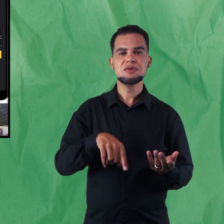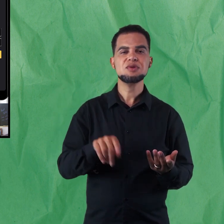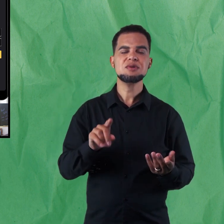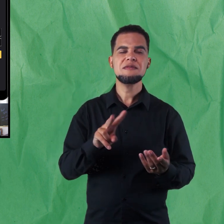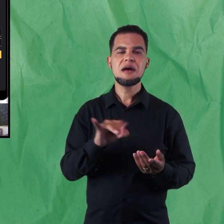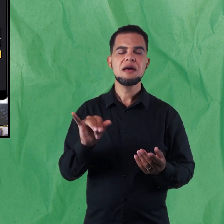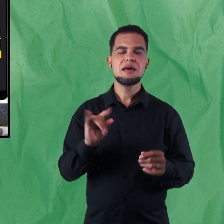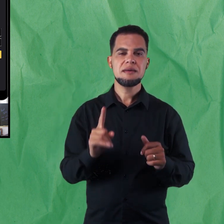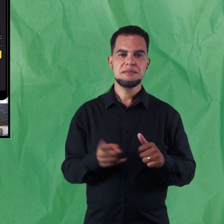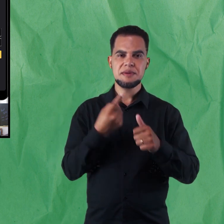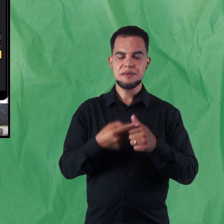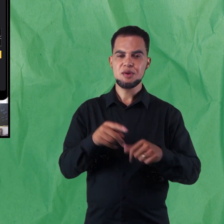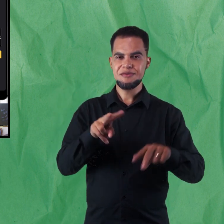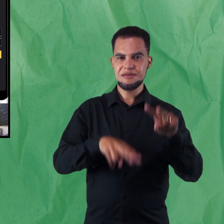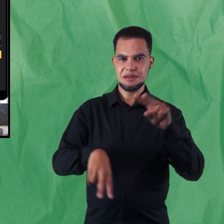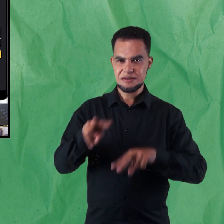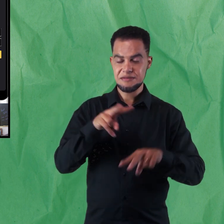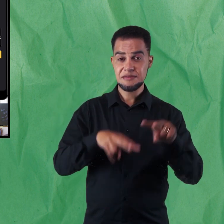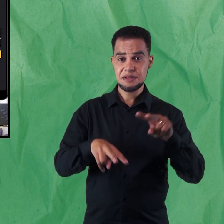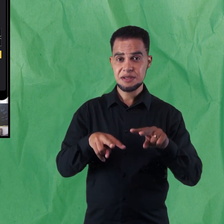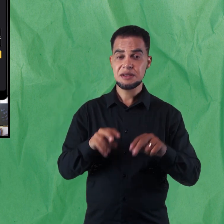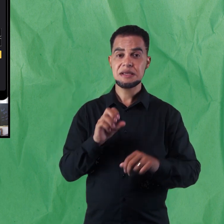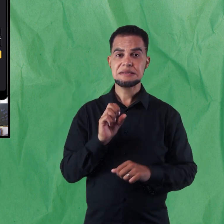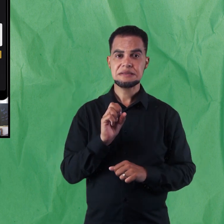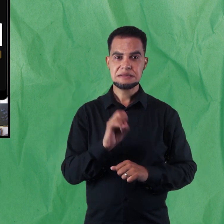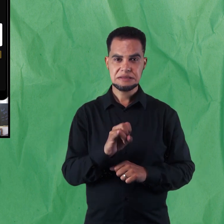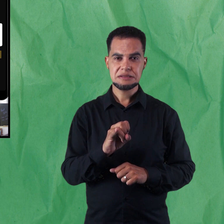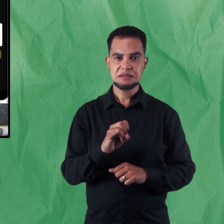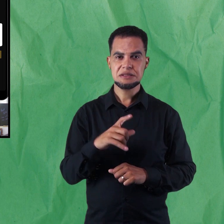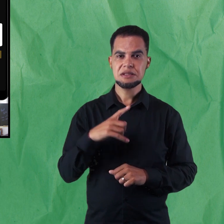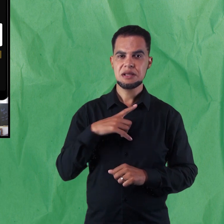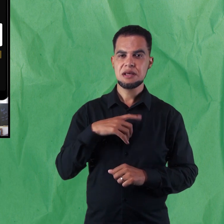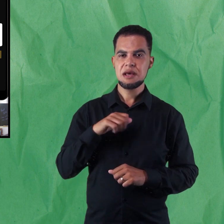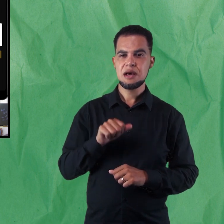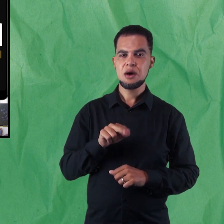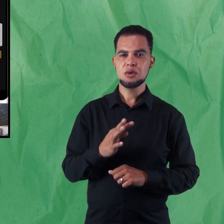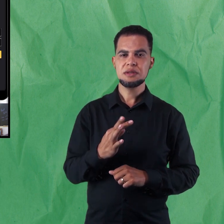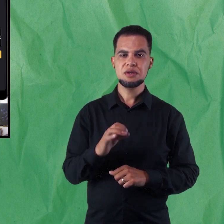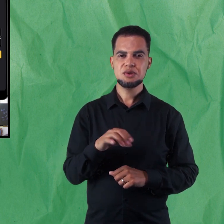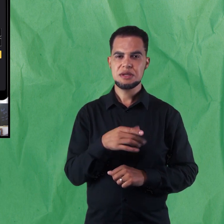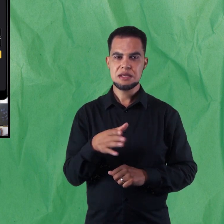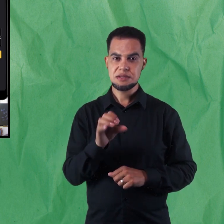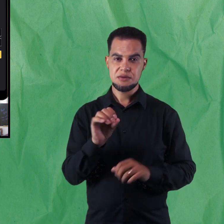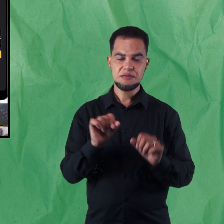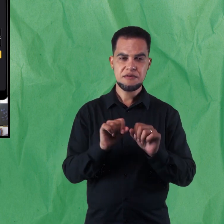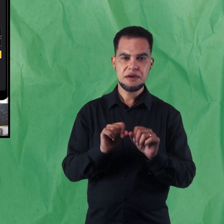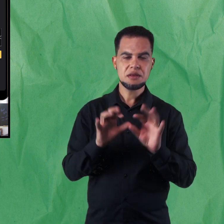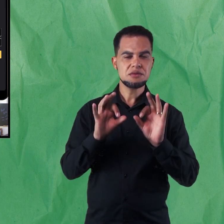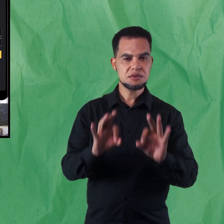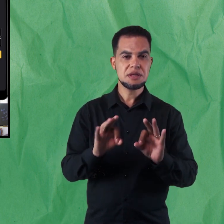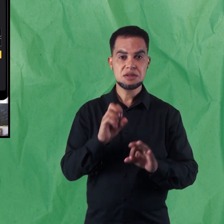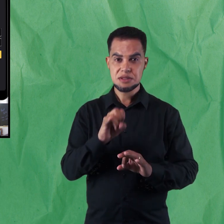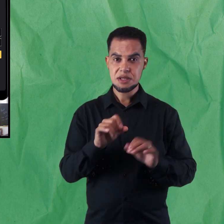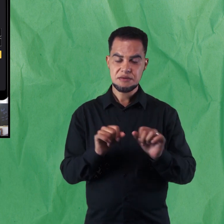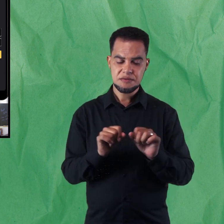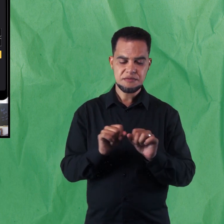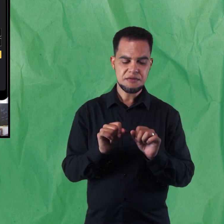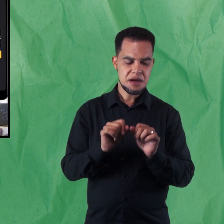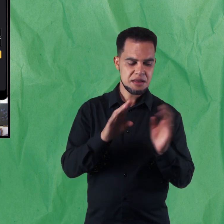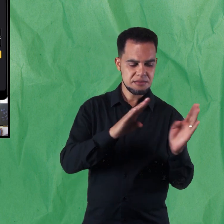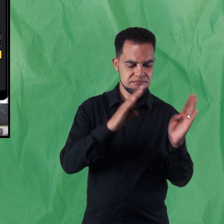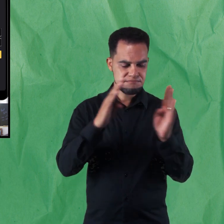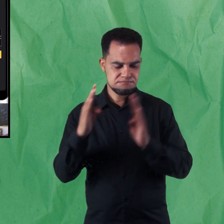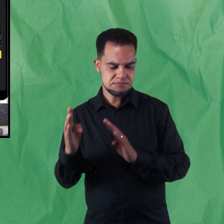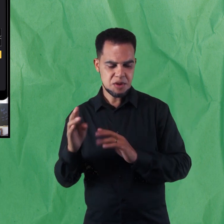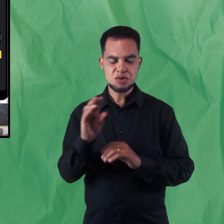vai primeiro aqui verificar, né, se a autenticação foi feita com sucesso. Se ela for feita, lá nas rotas a